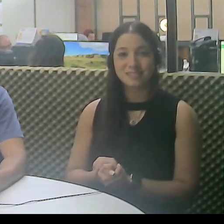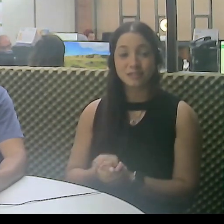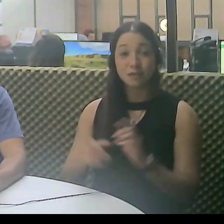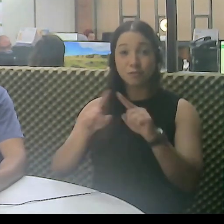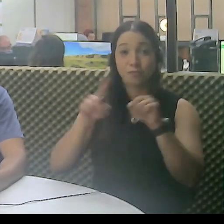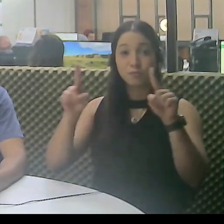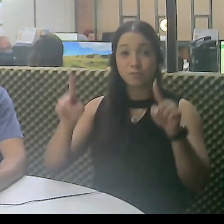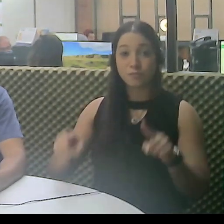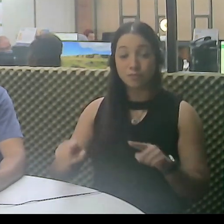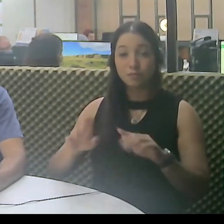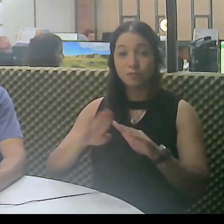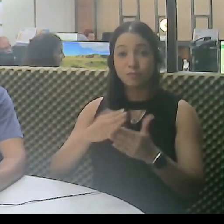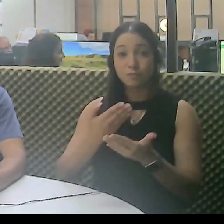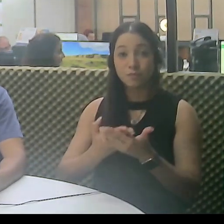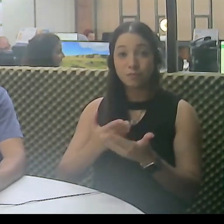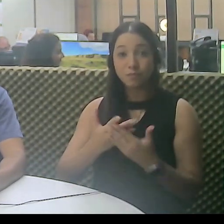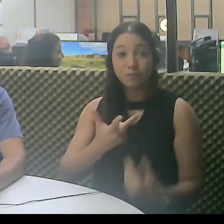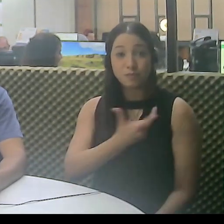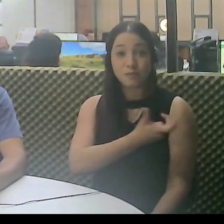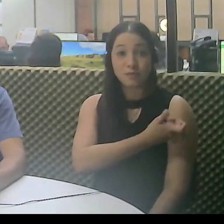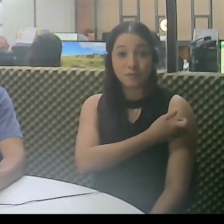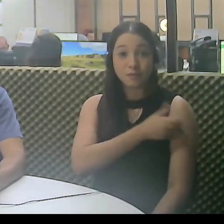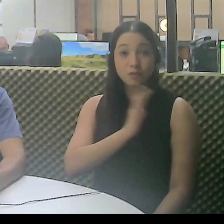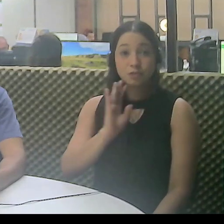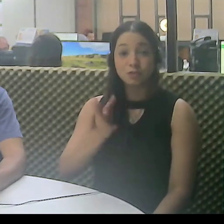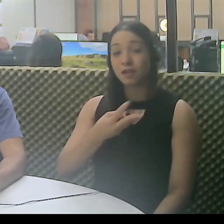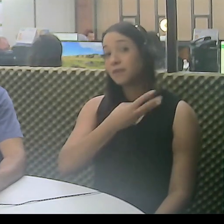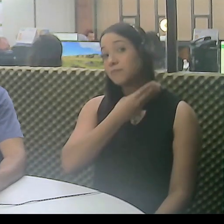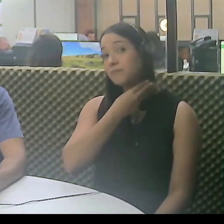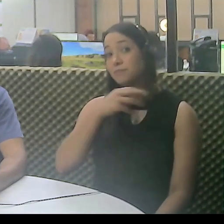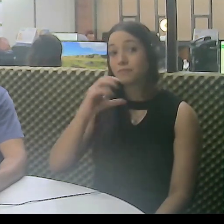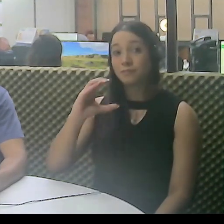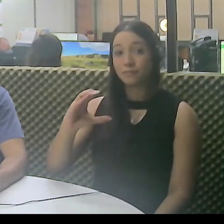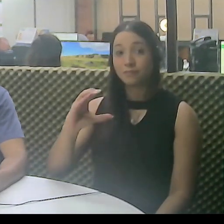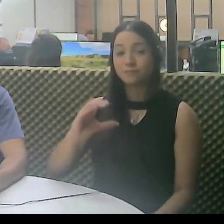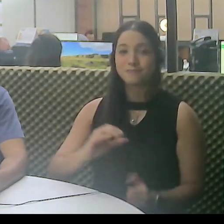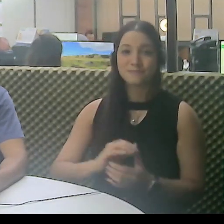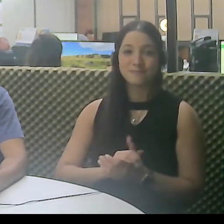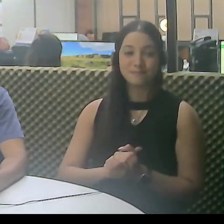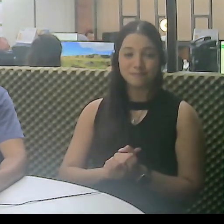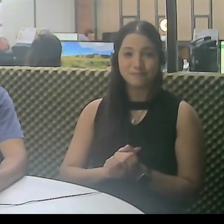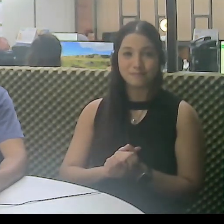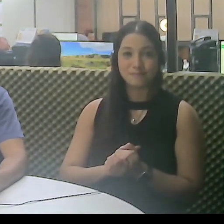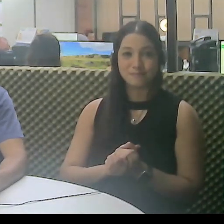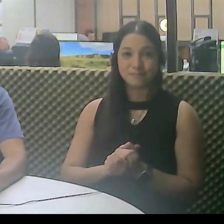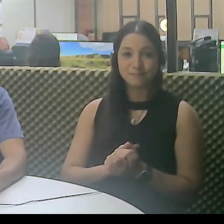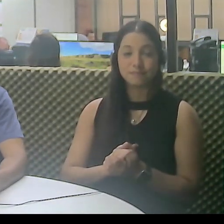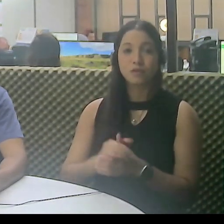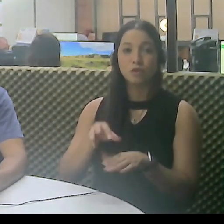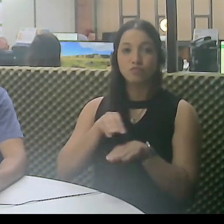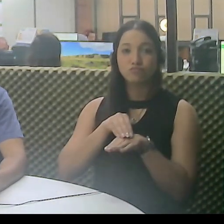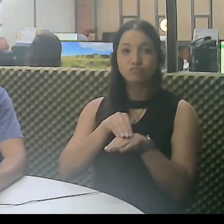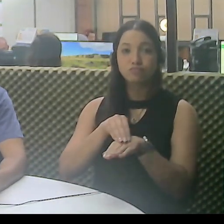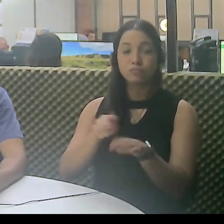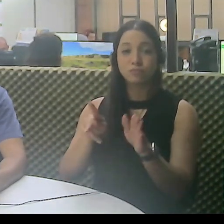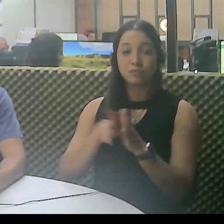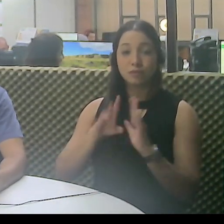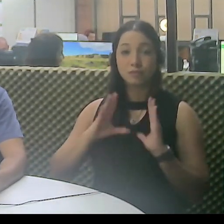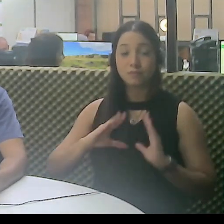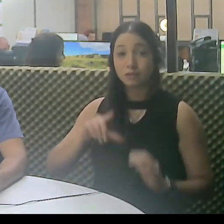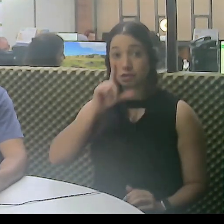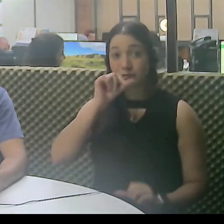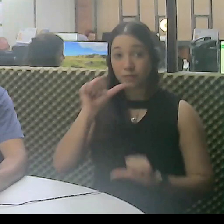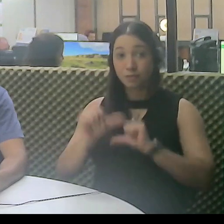Trabalhadores da educação já podem se vacinar contra meningite C. Frota de veículos do Parque do Sabiá é